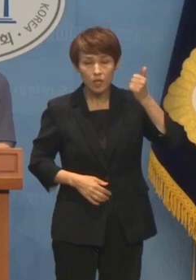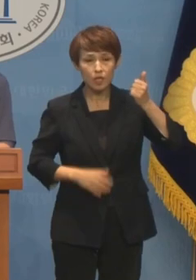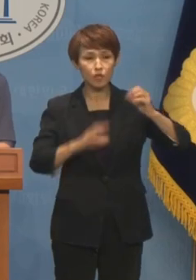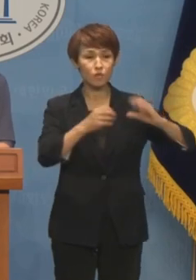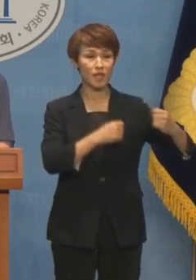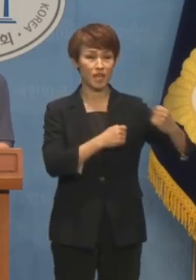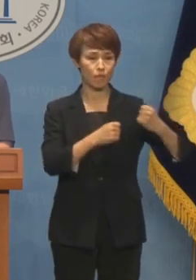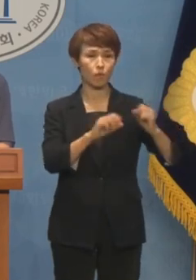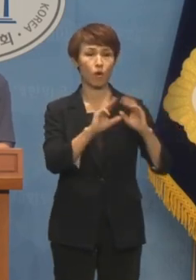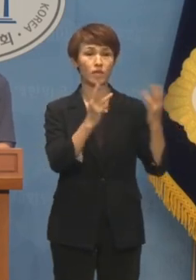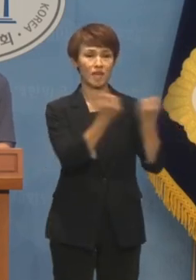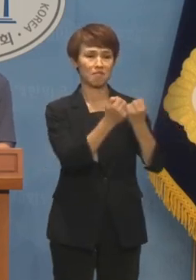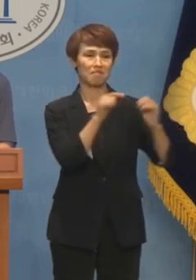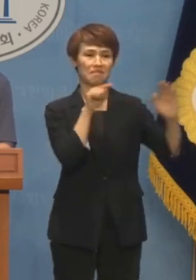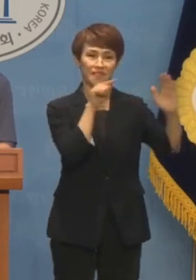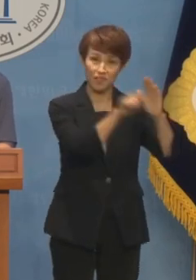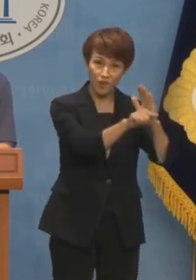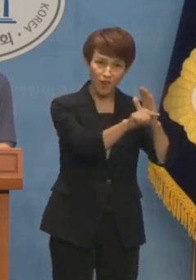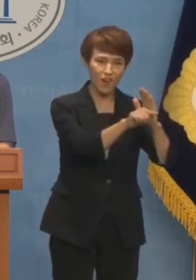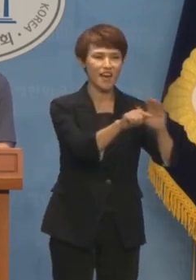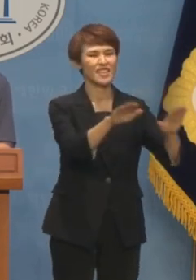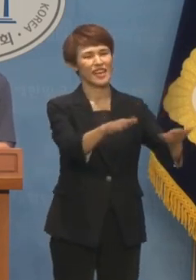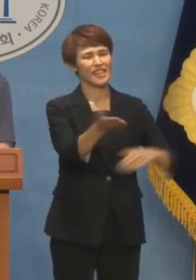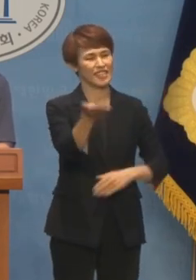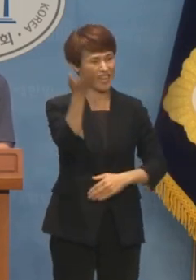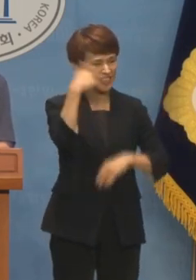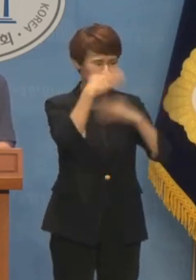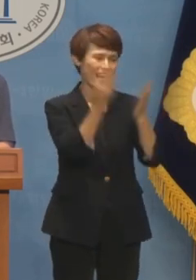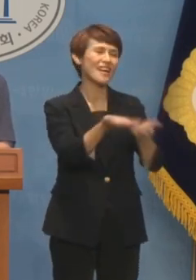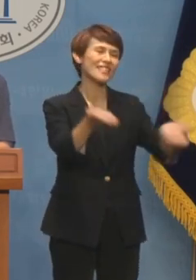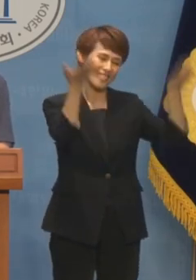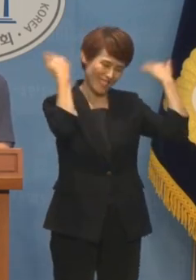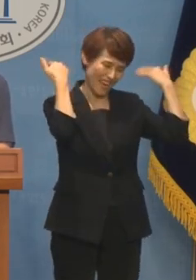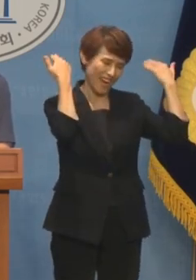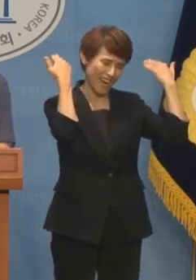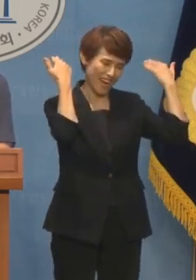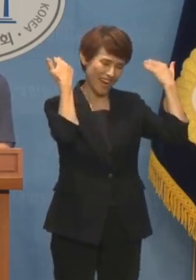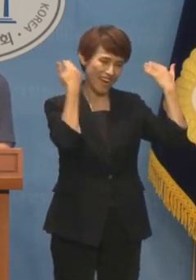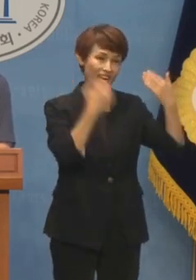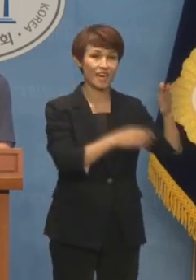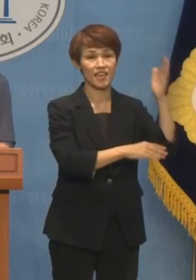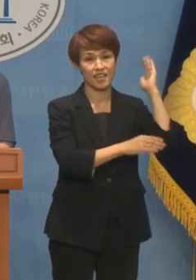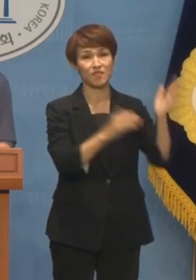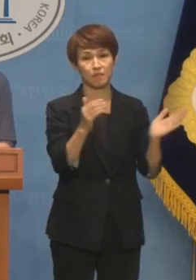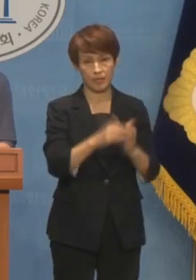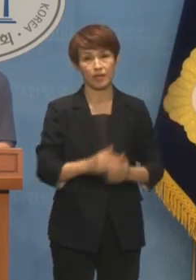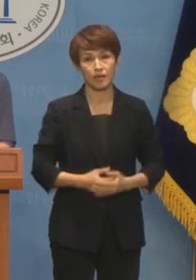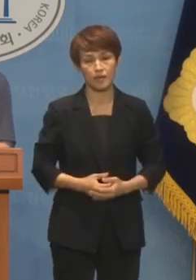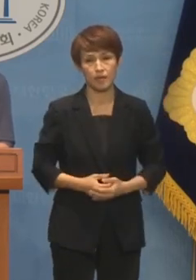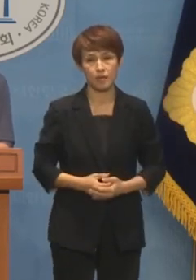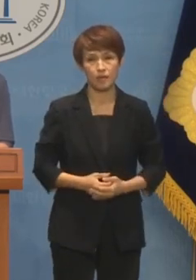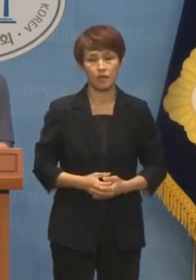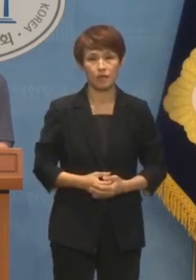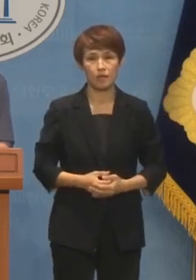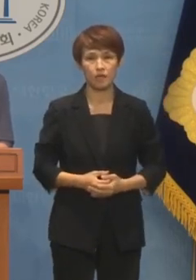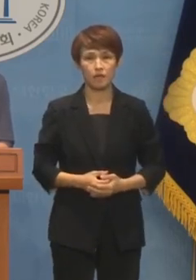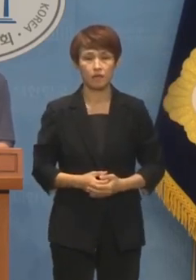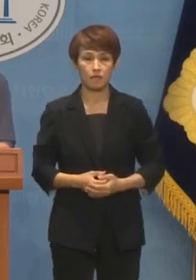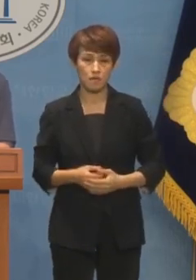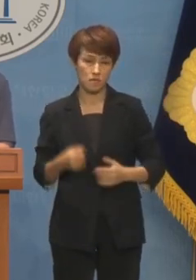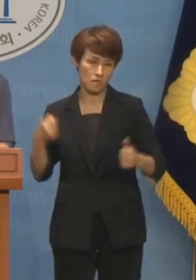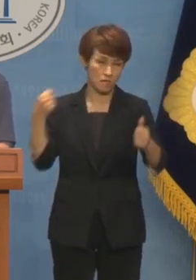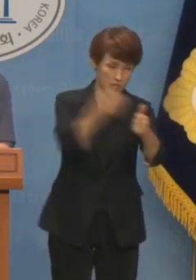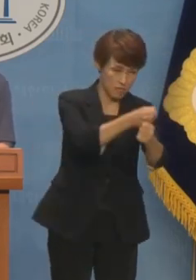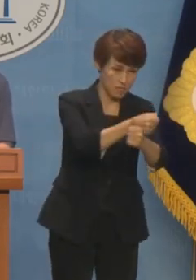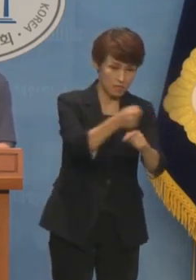국회의원 워크숍을 찾아서 이제 지나간 건 다 잊어버리자고 말했습니다. 때린 놈은 잊어도